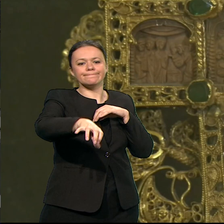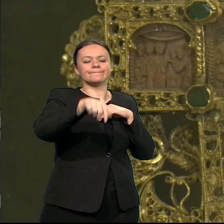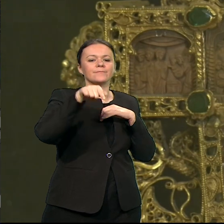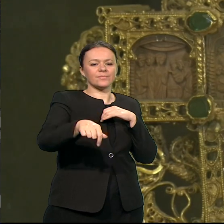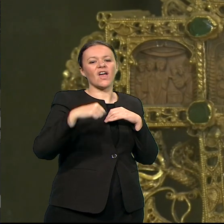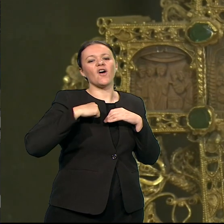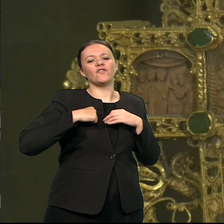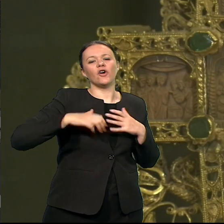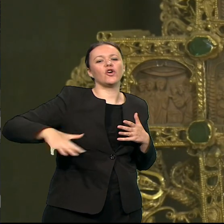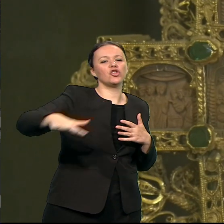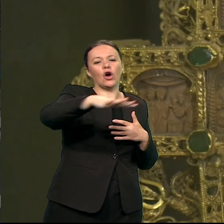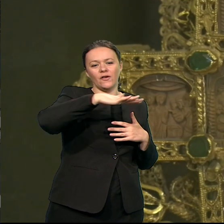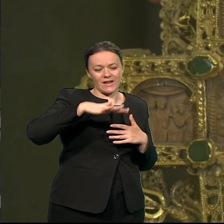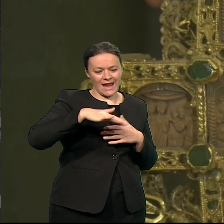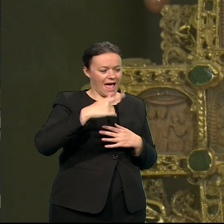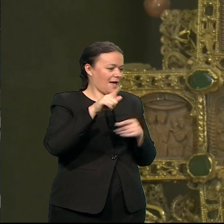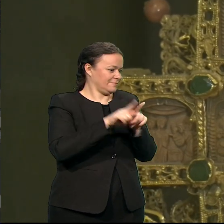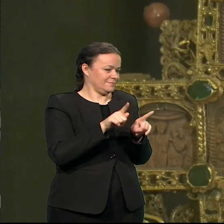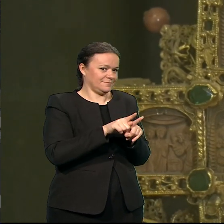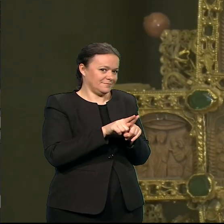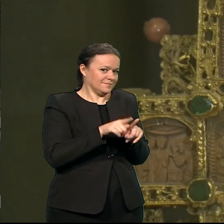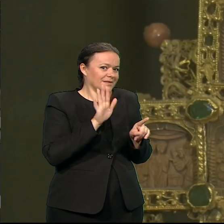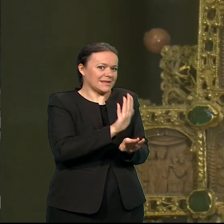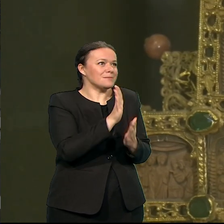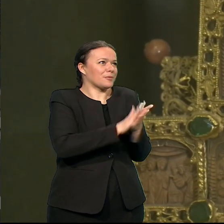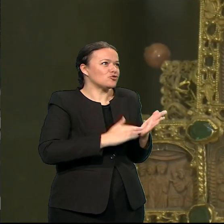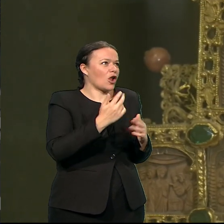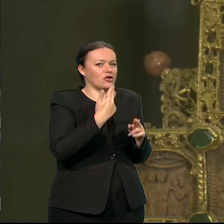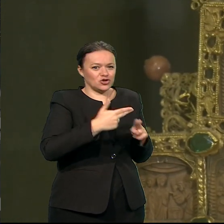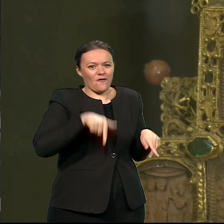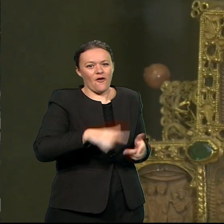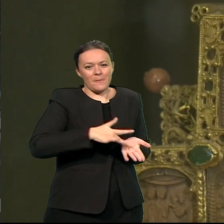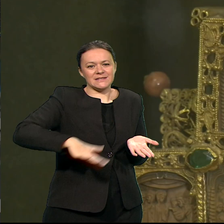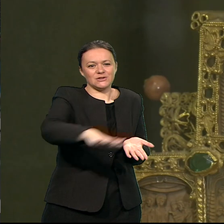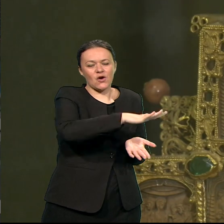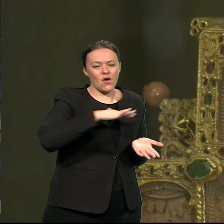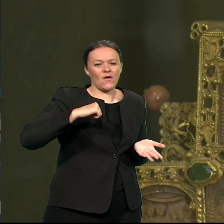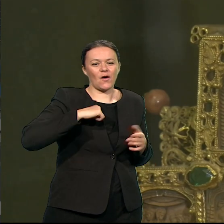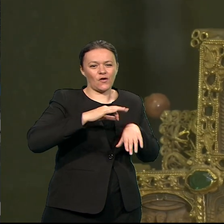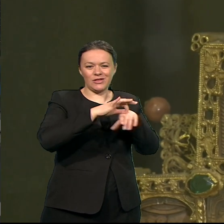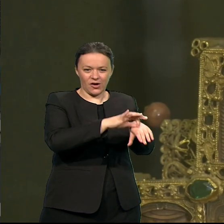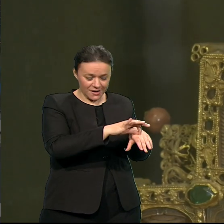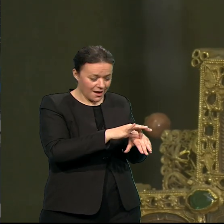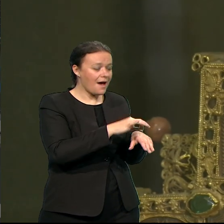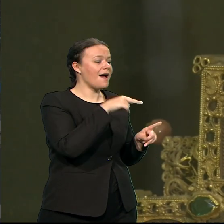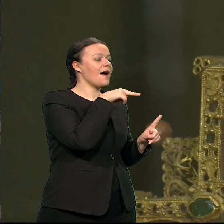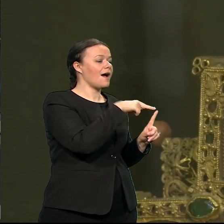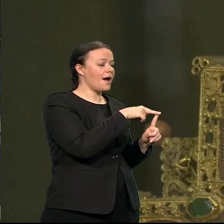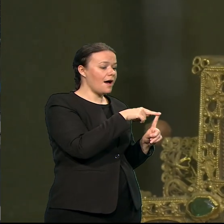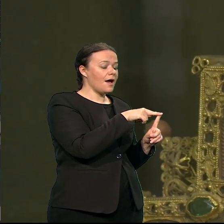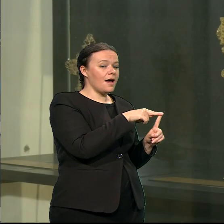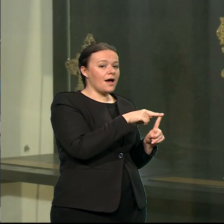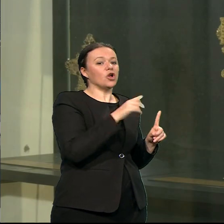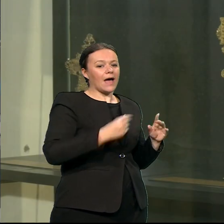Vojvodovina Srpska. Od tog perioda ovaj deo naše zemlje zovemo Vojvodinom i od čuvene majske skupštine se